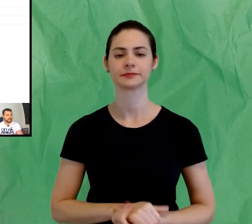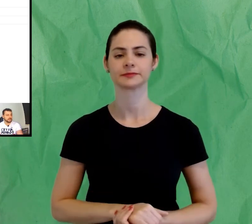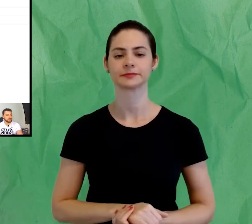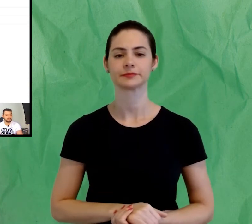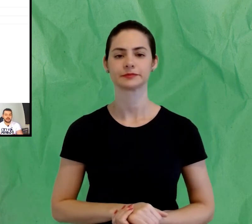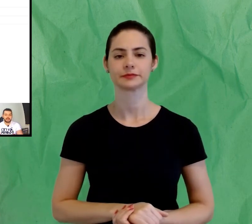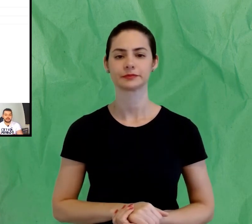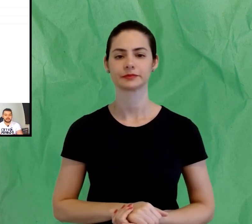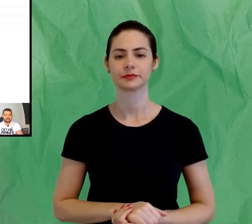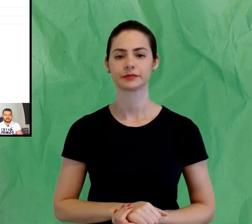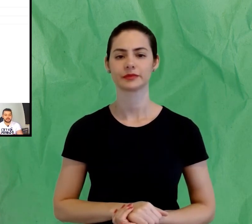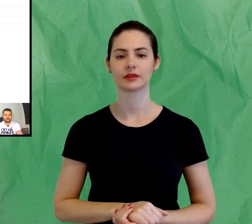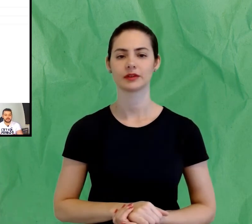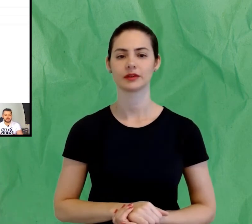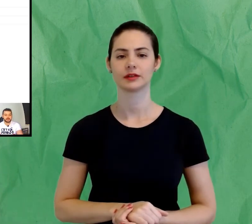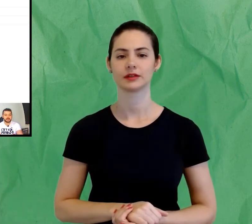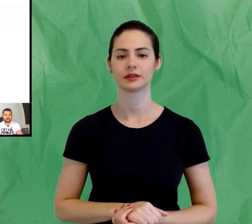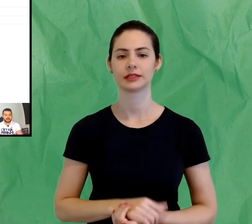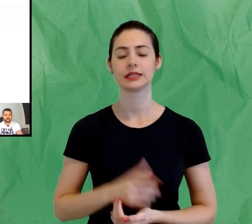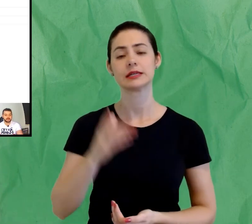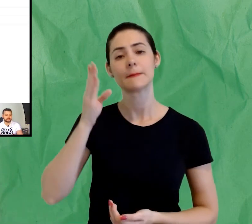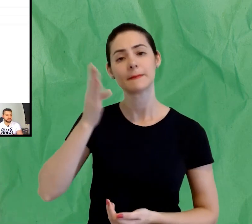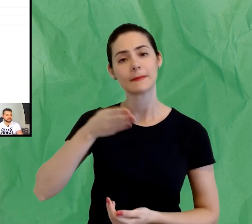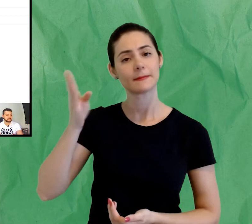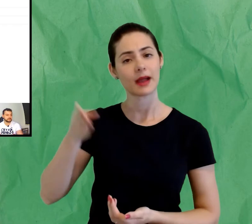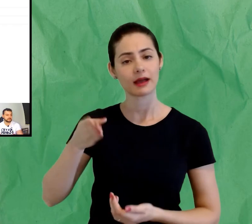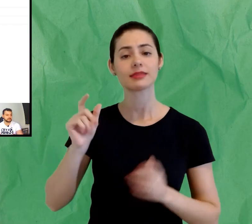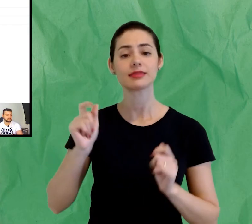Utilizando as duas barras, a gente pode fazer um comentário.